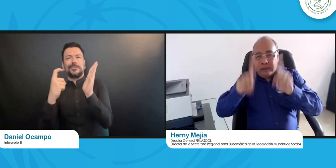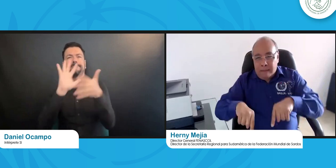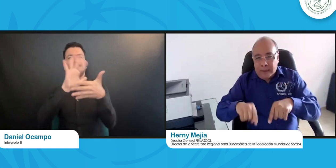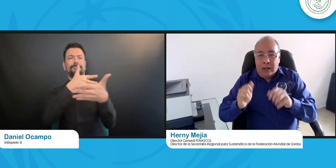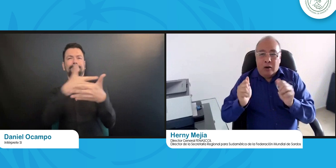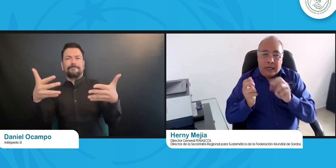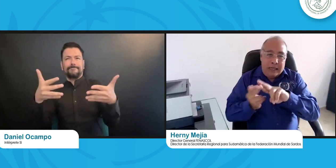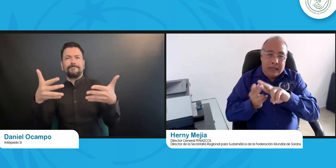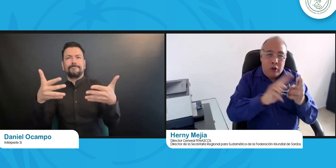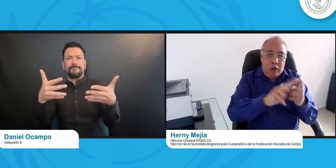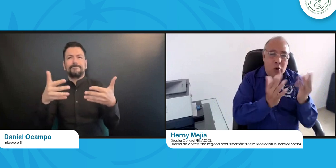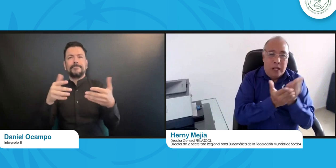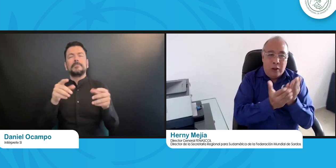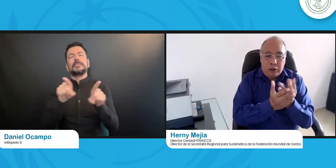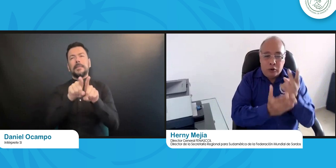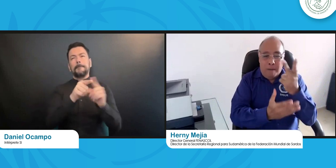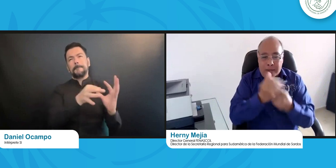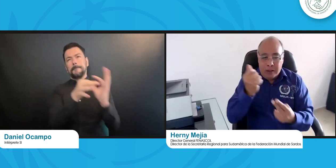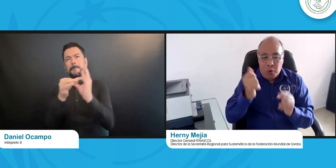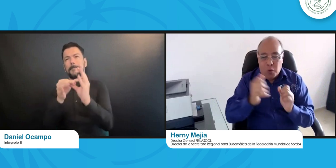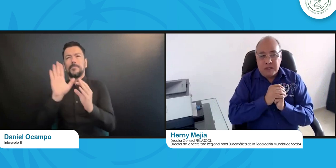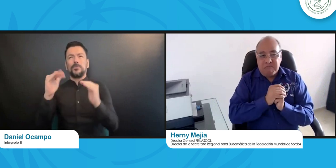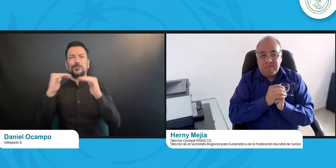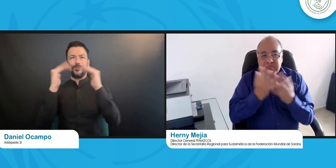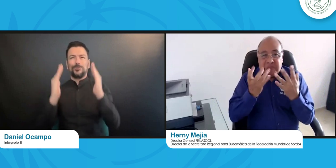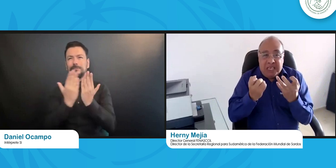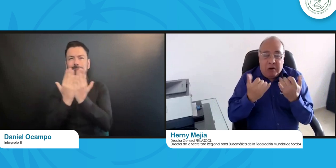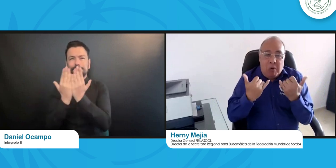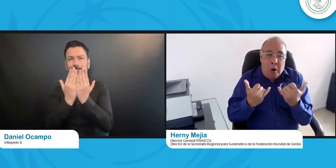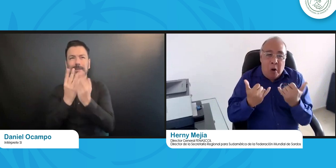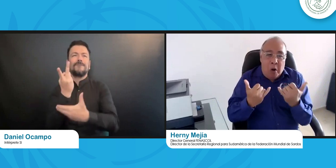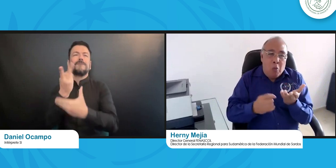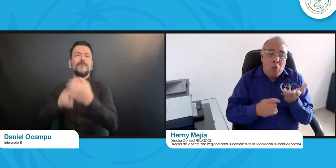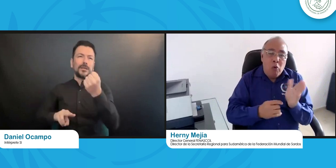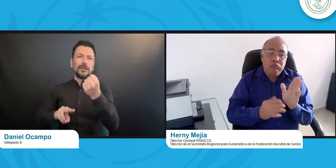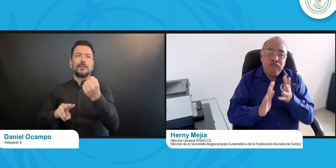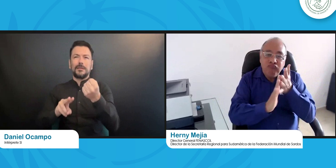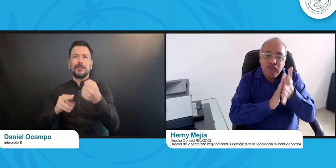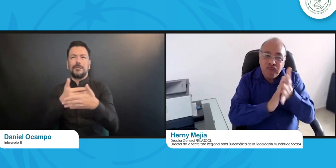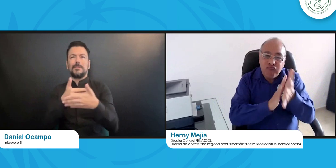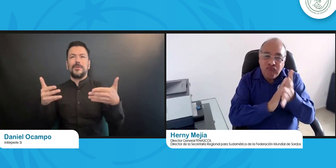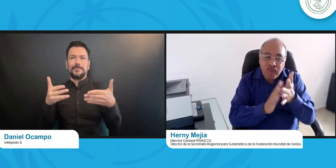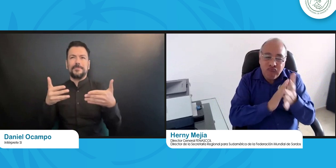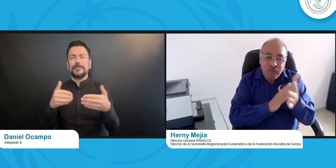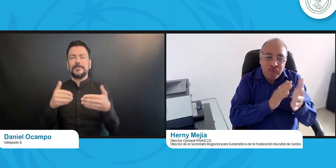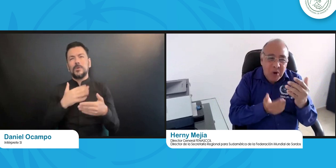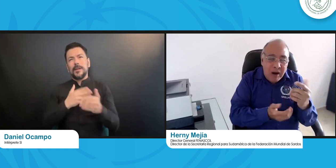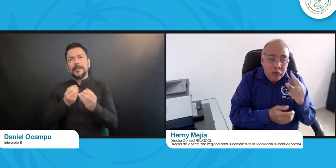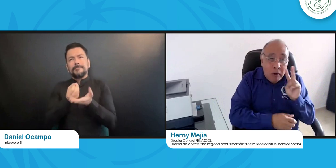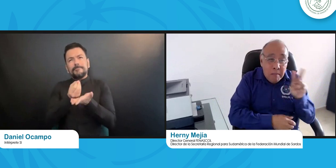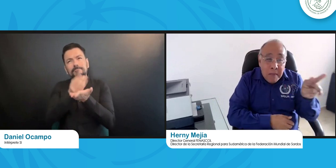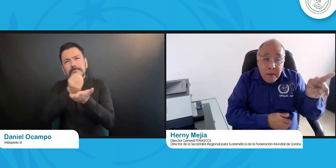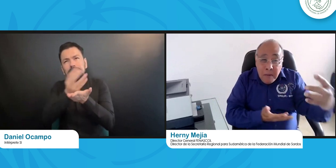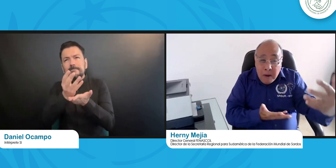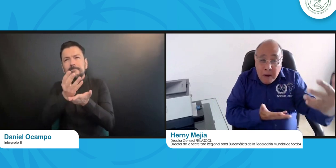al reconocimiento de la lengua de señas y también relacionado con la educación bilingüe. Entonces, ahora me